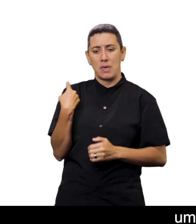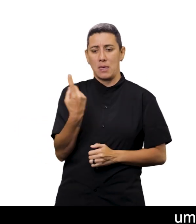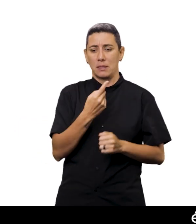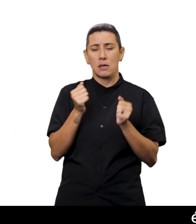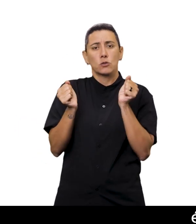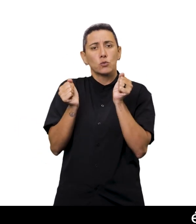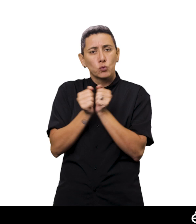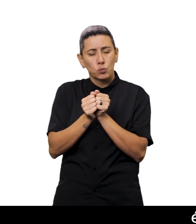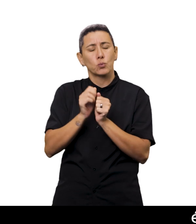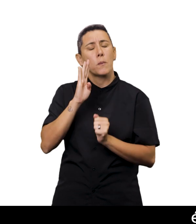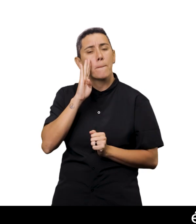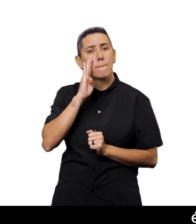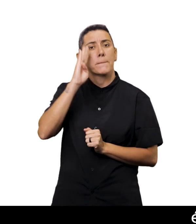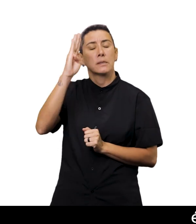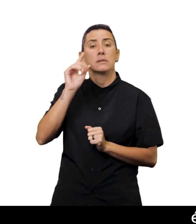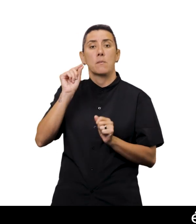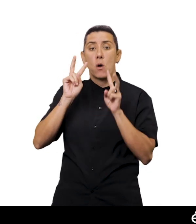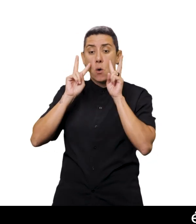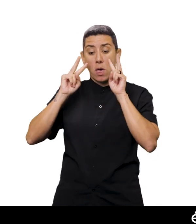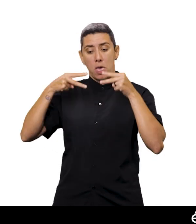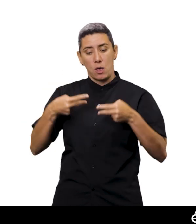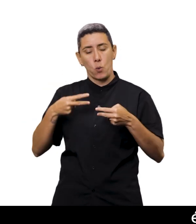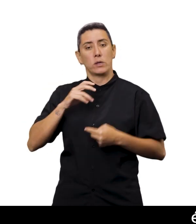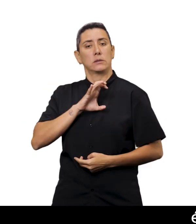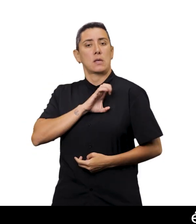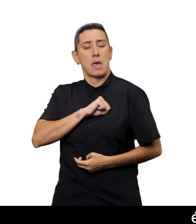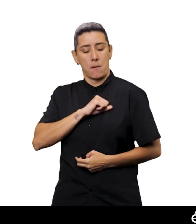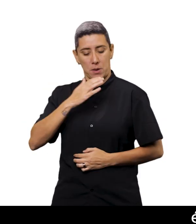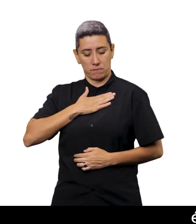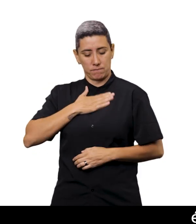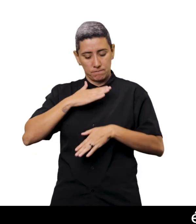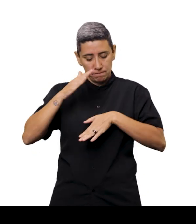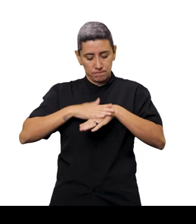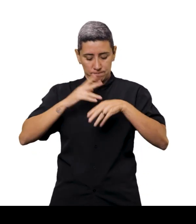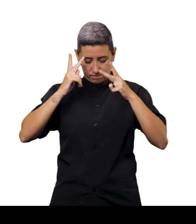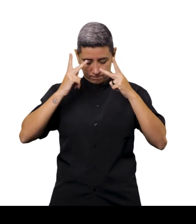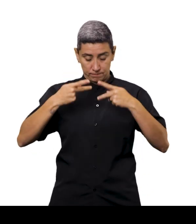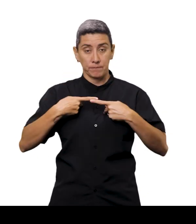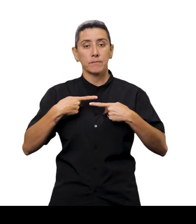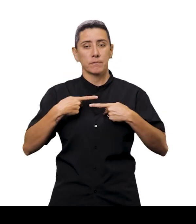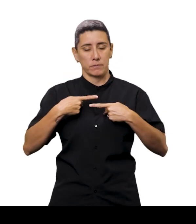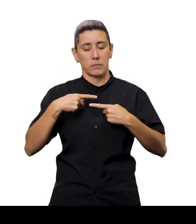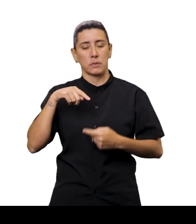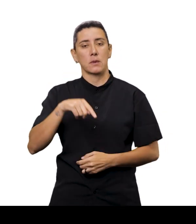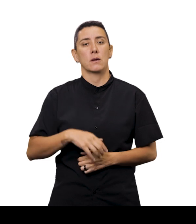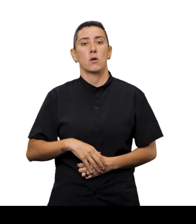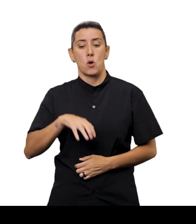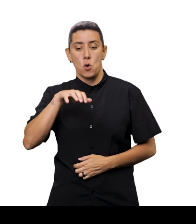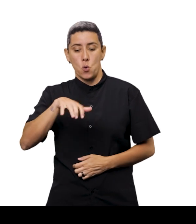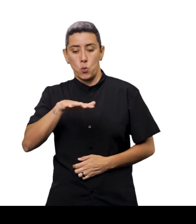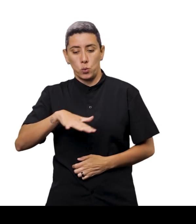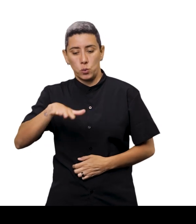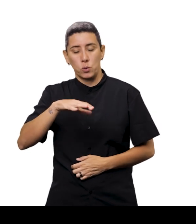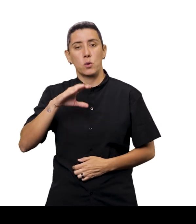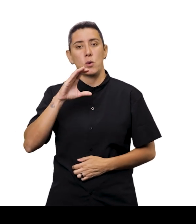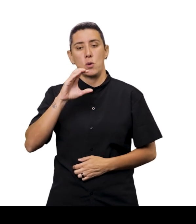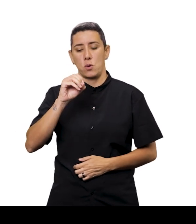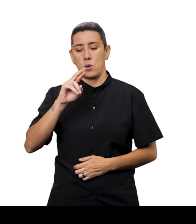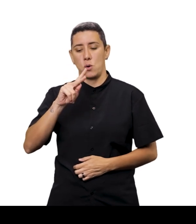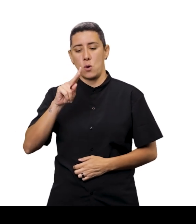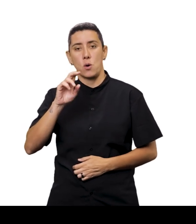do outro, é essencial reconhecer e amar a si próprio. No núcleo Corpos